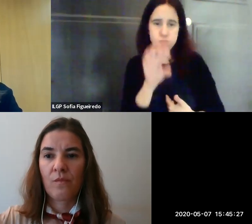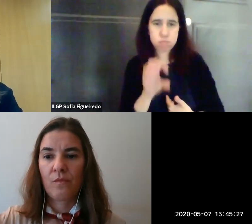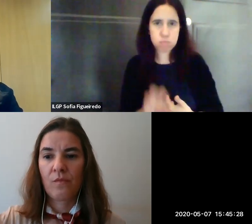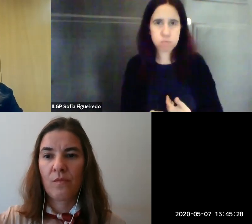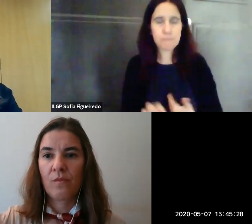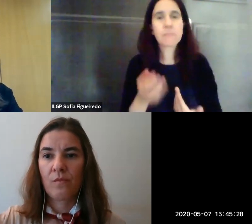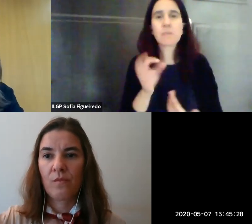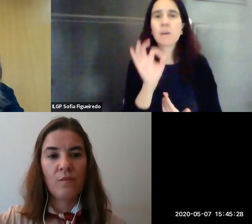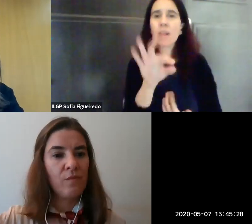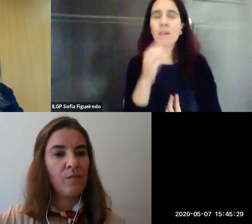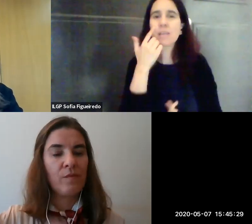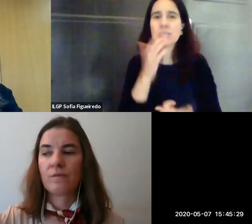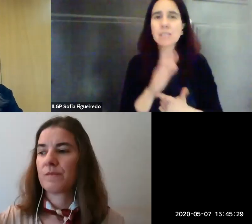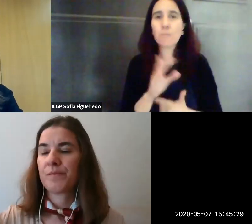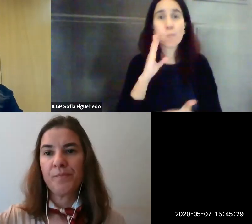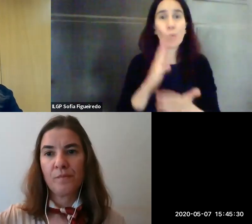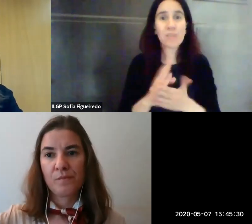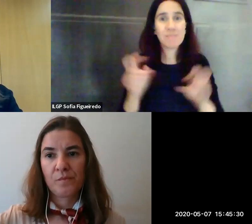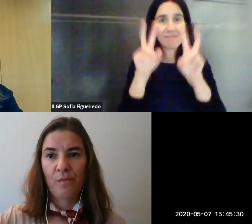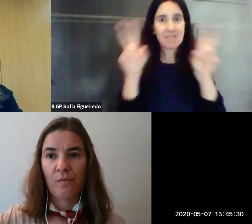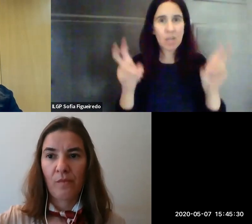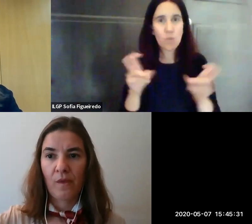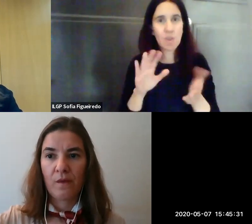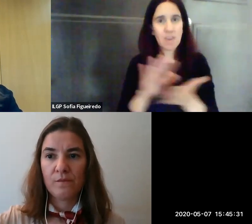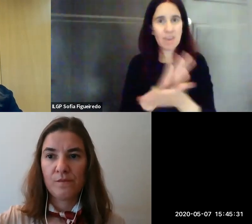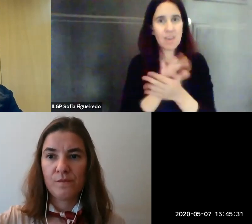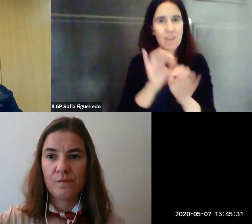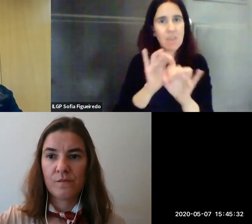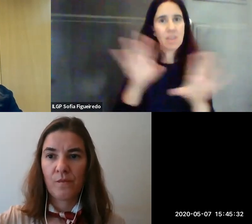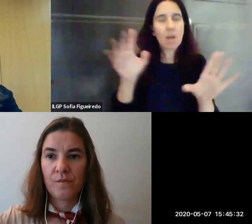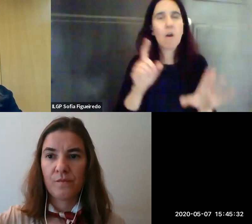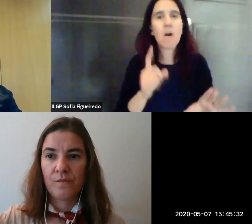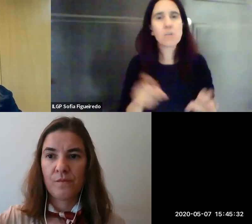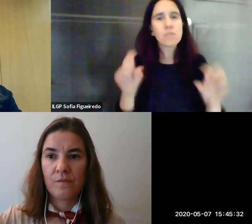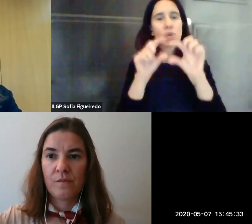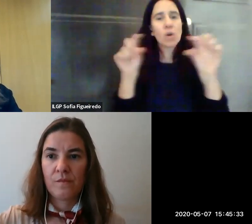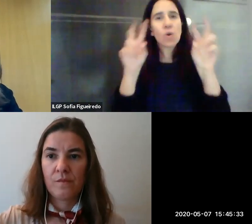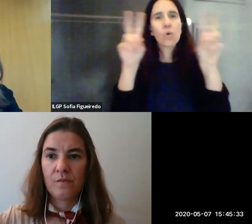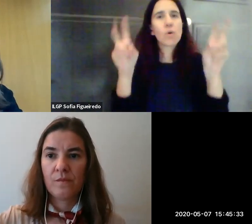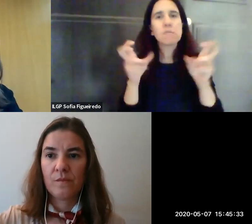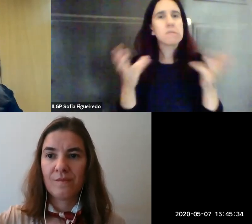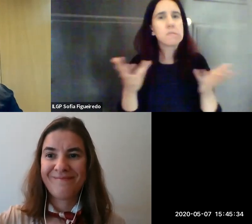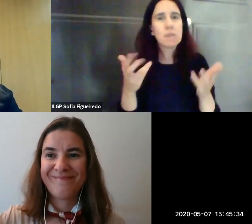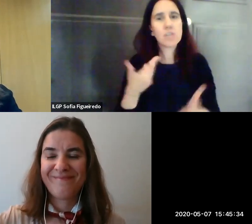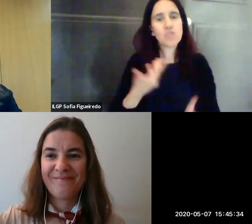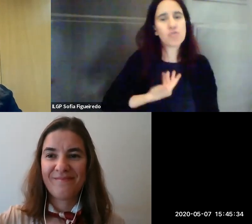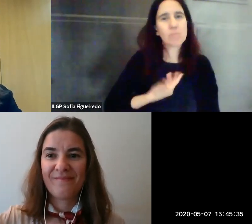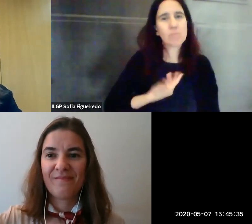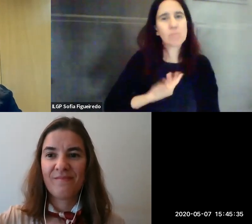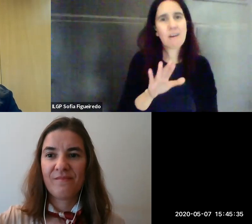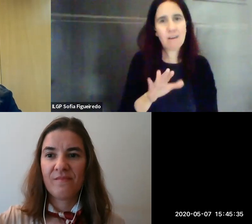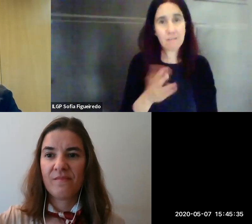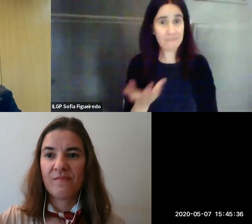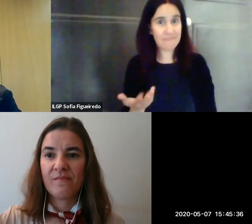exemplo, um dos últimos tópicos que fizemos na nossa newsletter foi uma rubrica intitulada Estamos Cá. Ou seja,